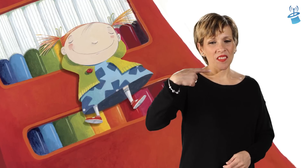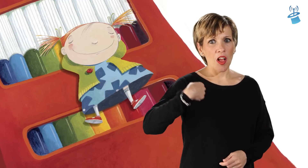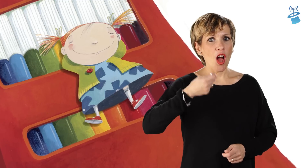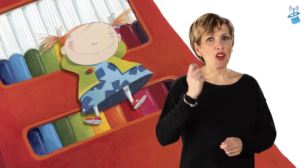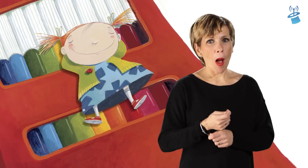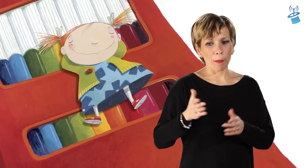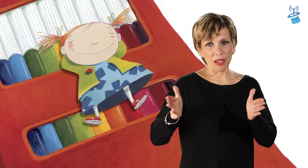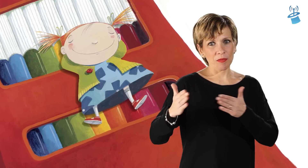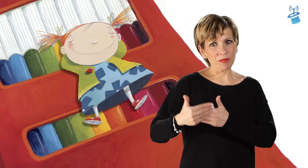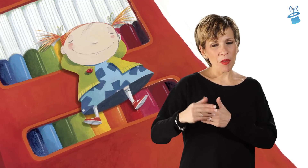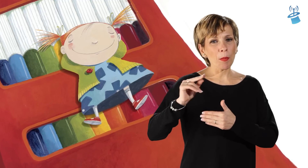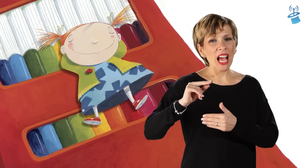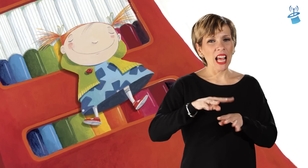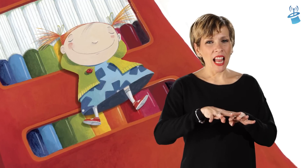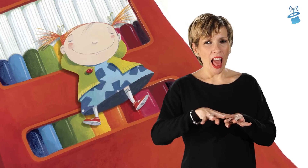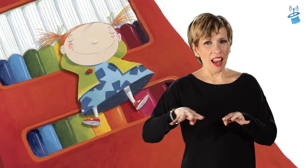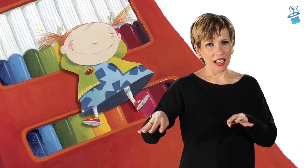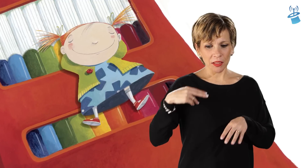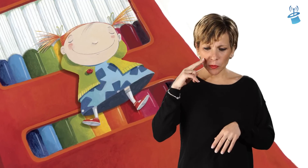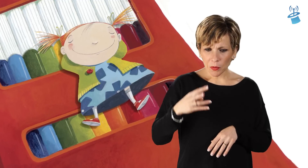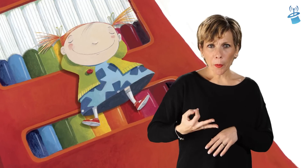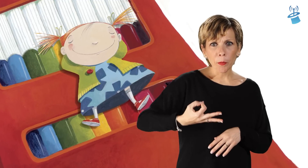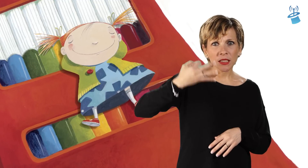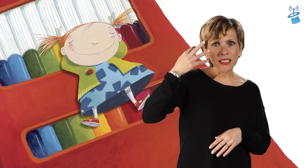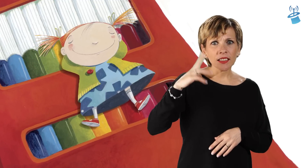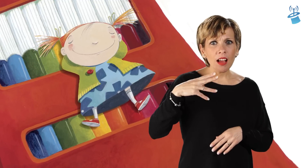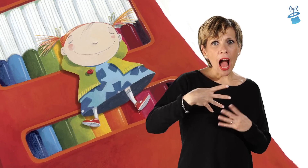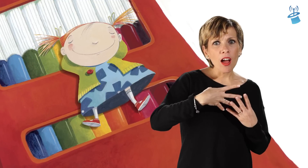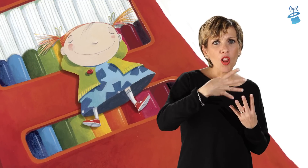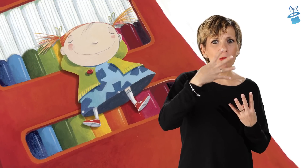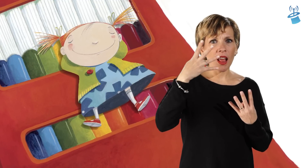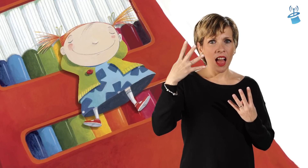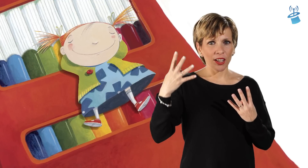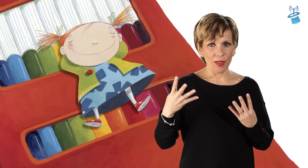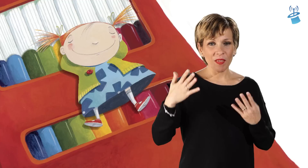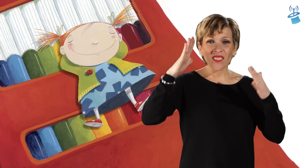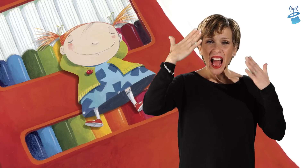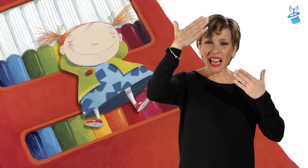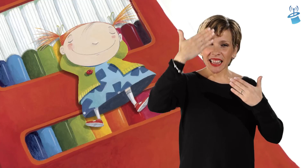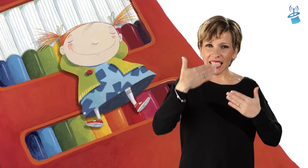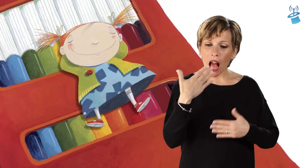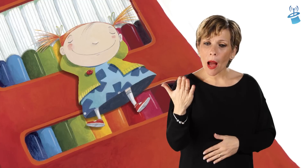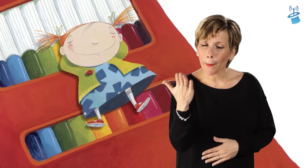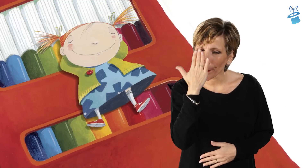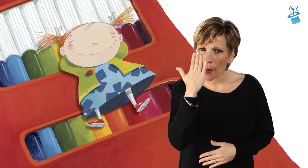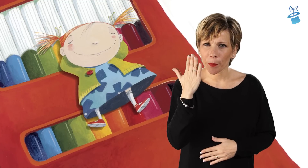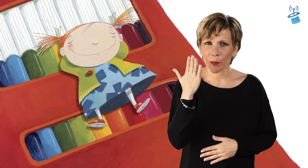Mi comprerò quella scatola di pennarelli che sembra un arcobaleno. E quando appiccico il naso alla